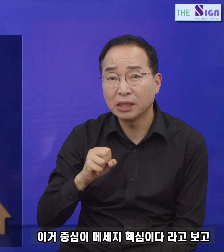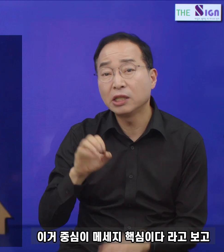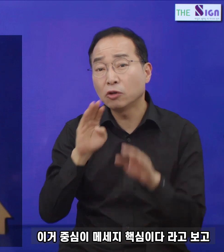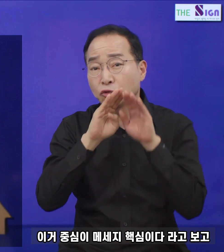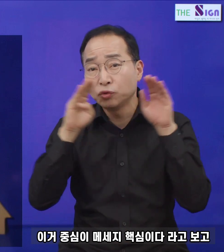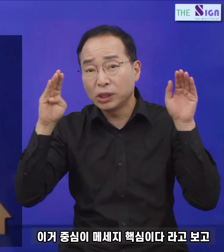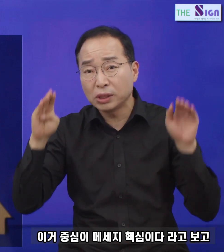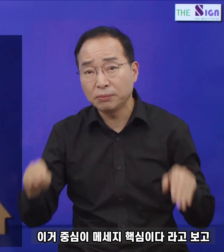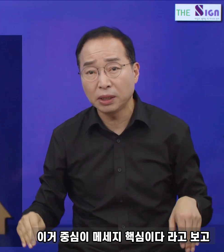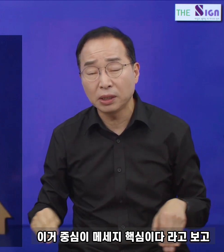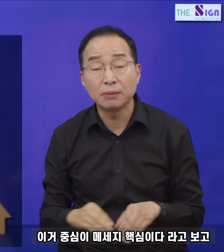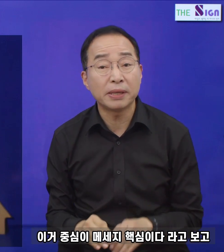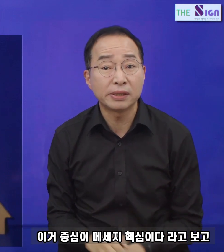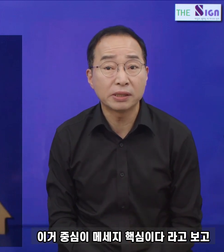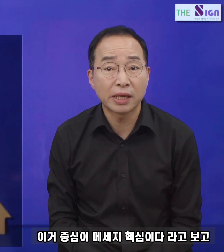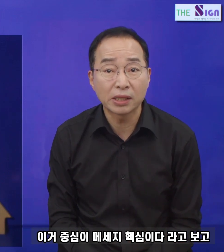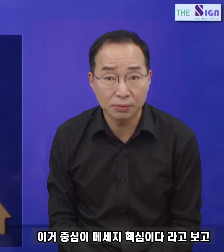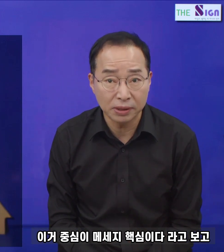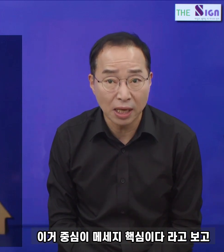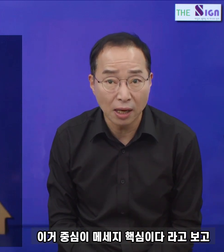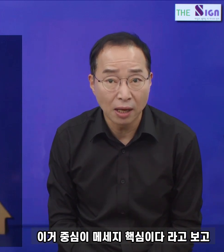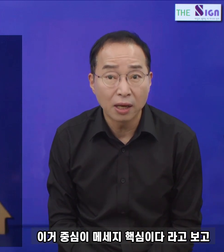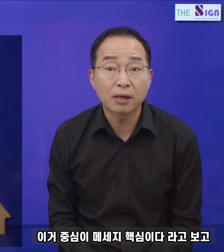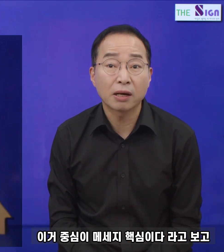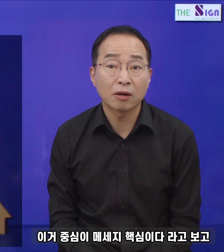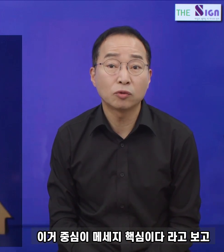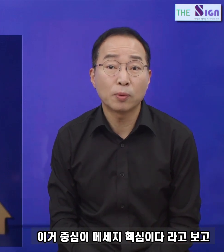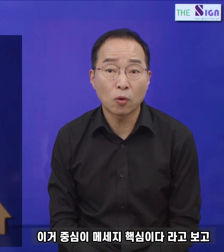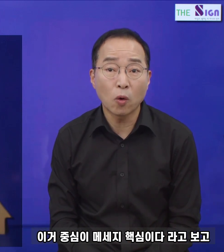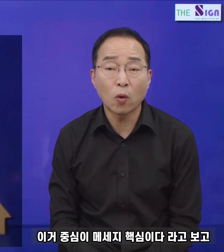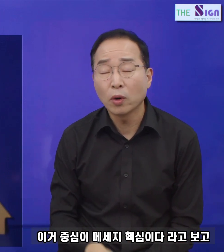이거 중심이 이 메시지의 핵심이다 라고 보고